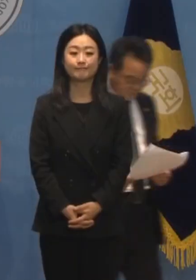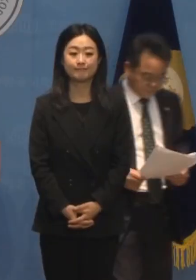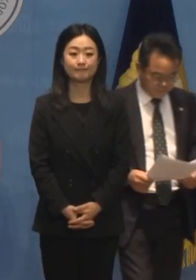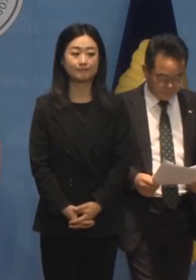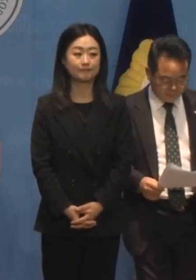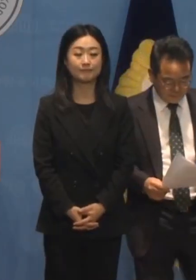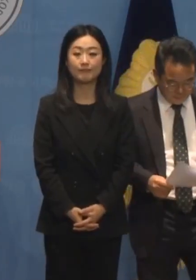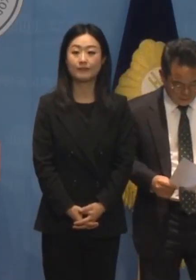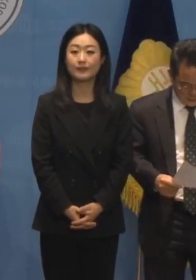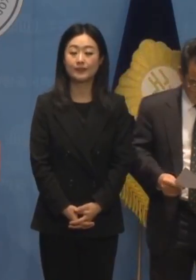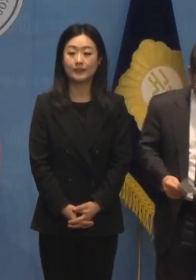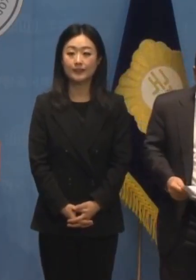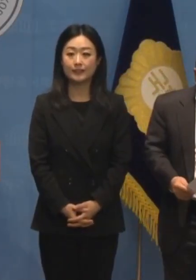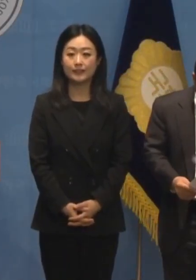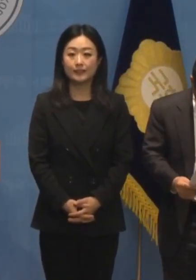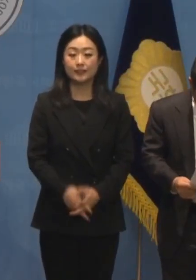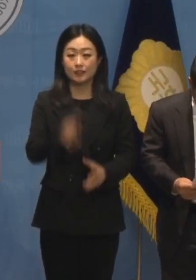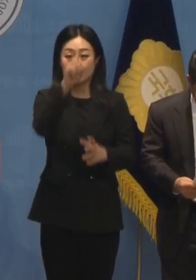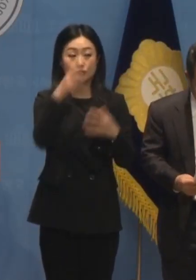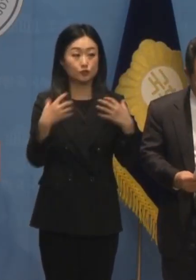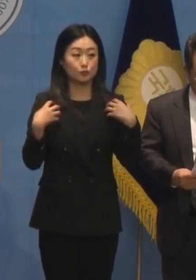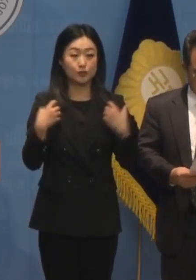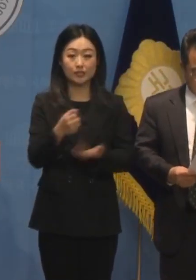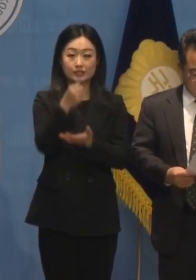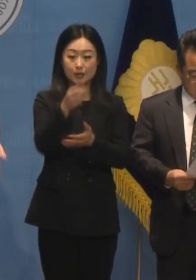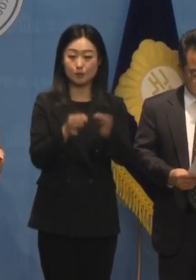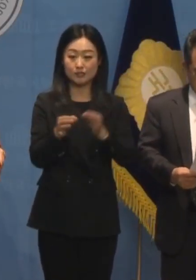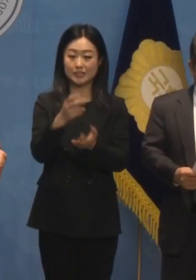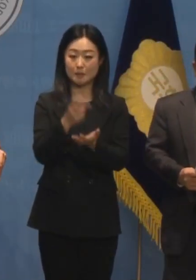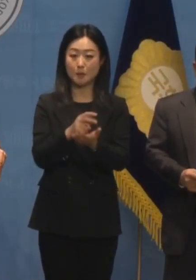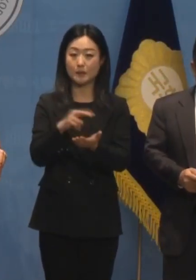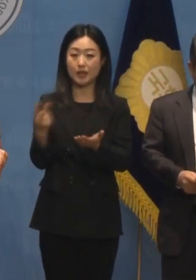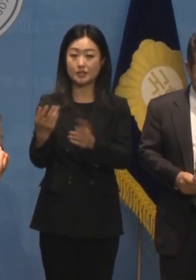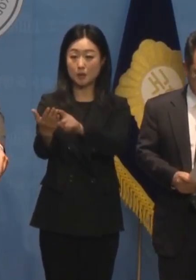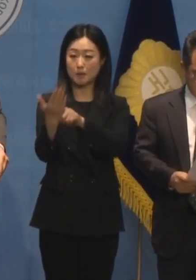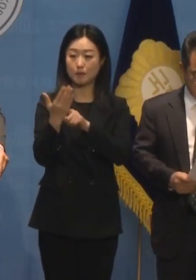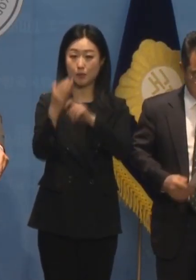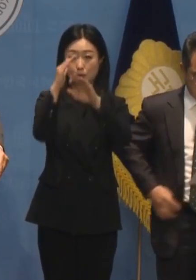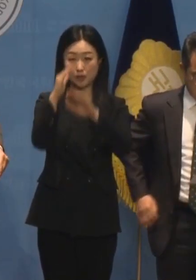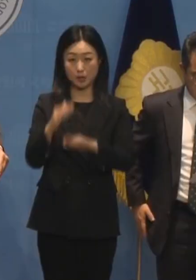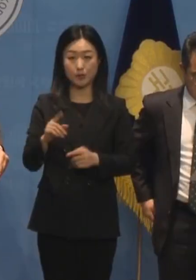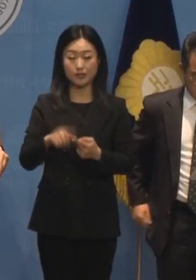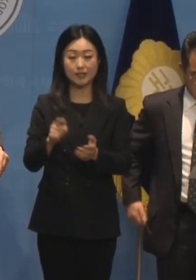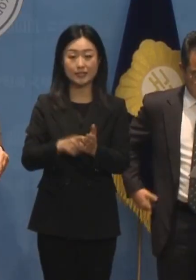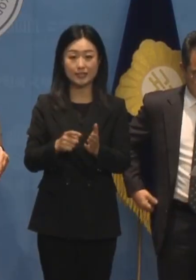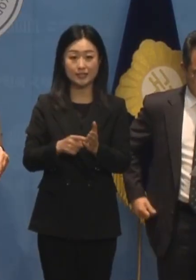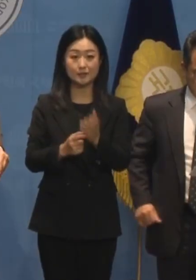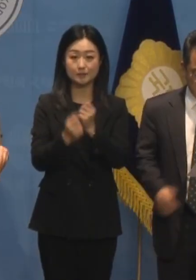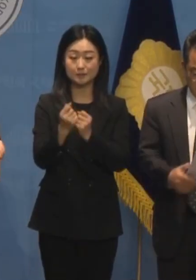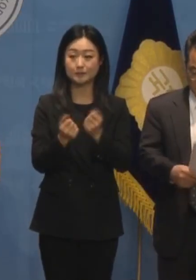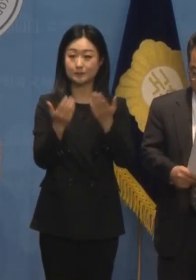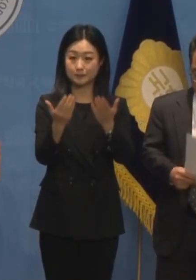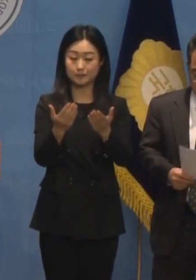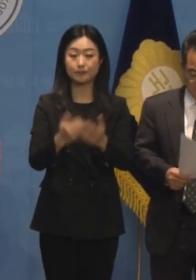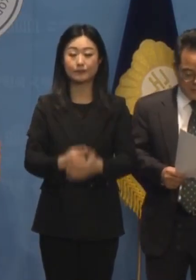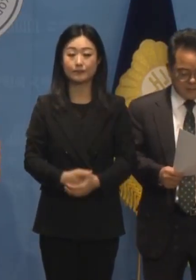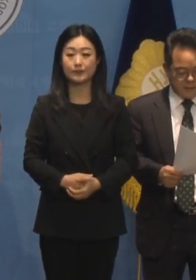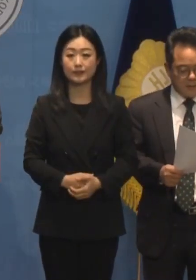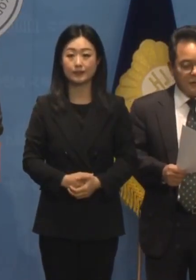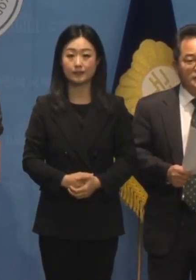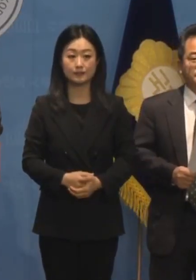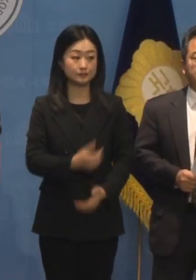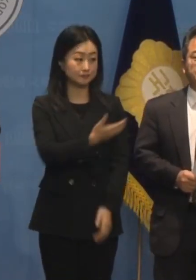자, 지금부터 정부의 자본시장법 개정안 발표에 대해서 긴급 기자회견을 시작하도록 하겠습니다.